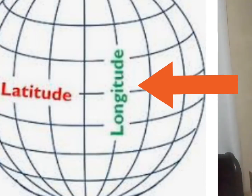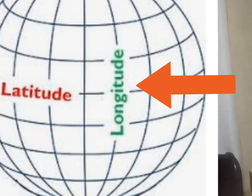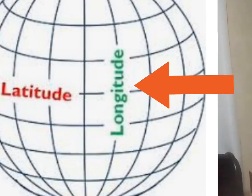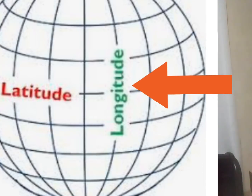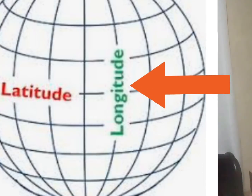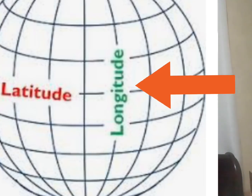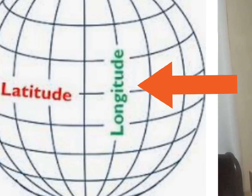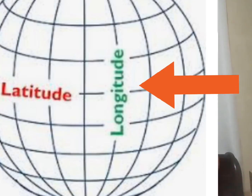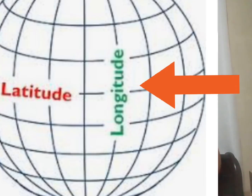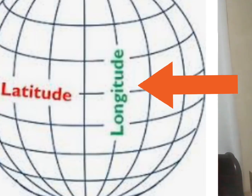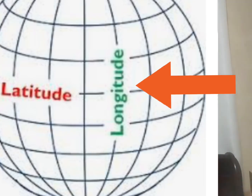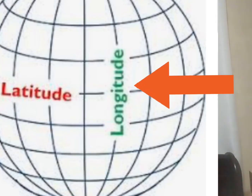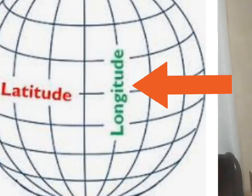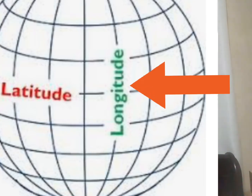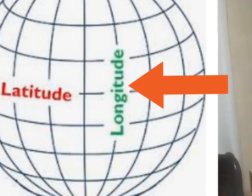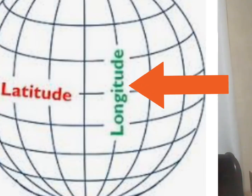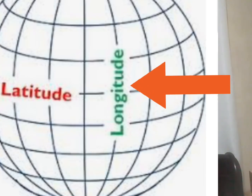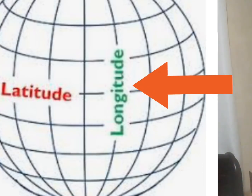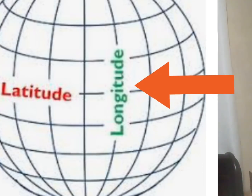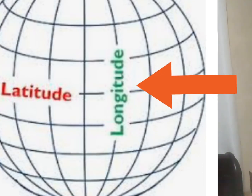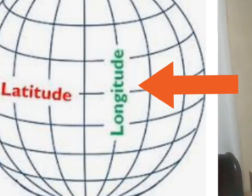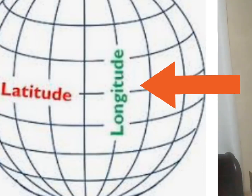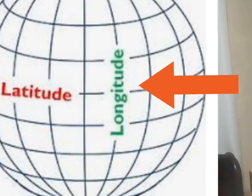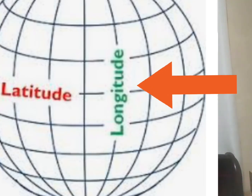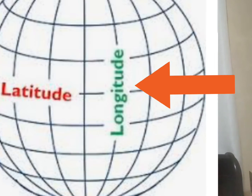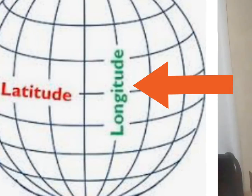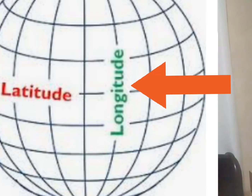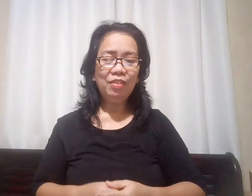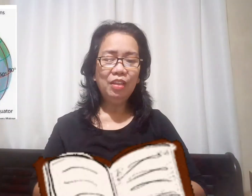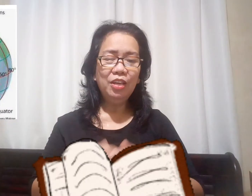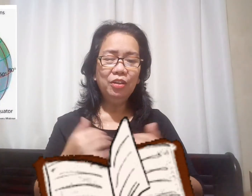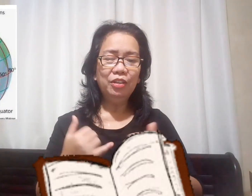sa kanluran. Ngayon,